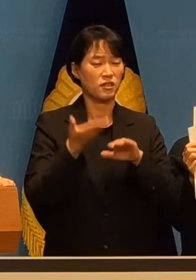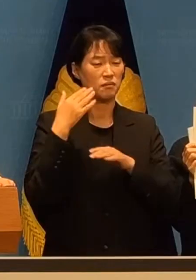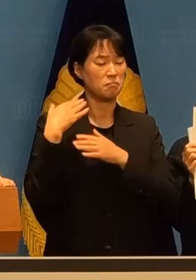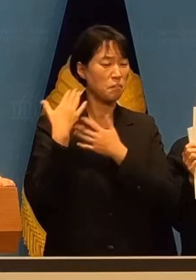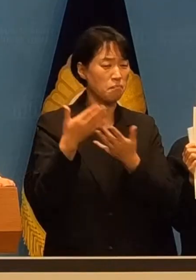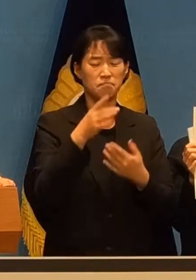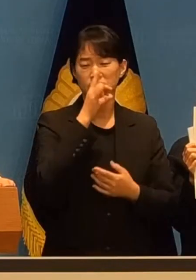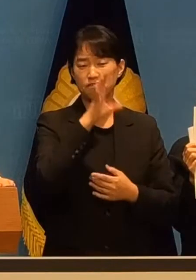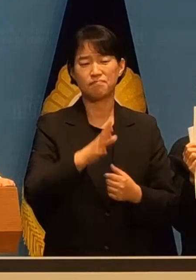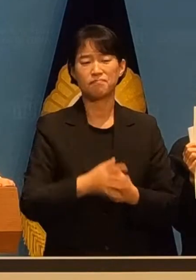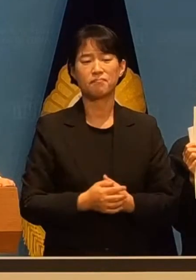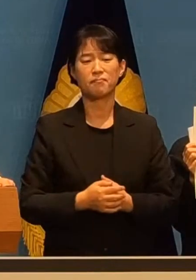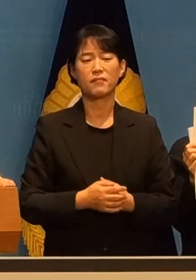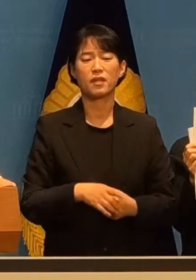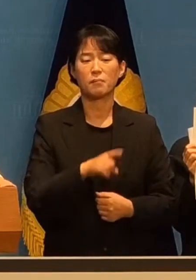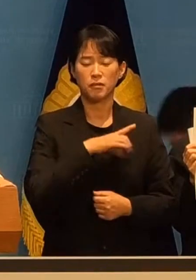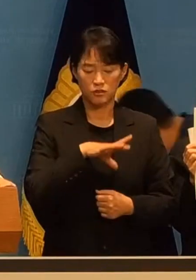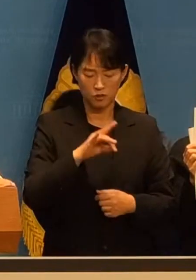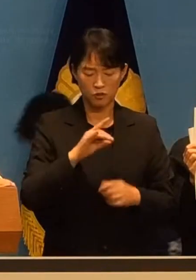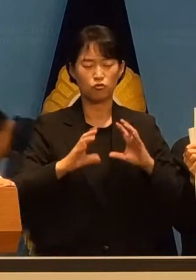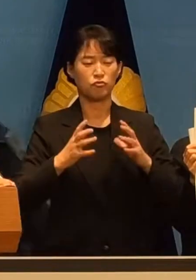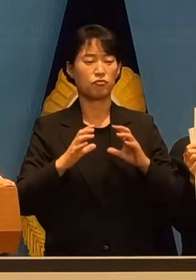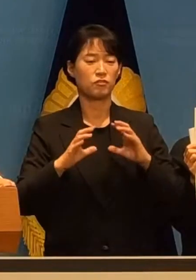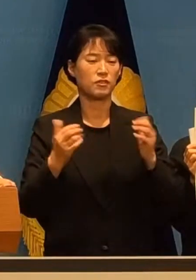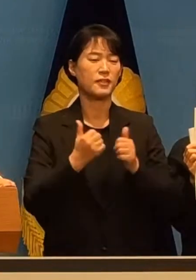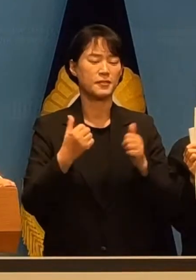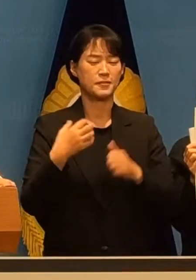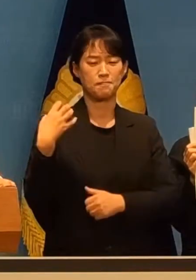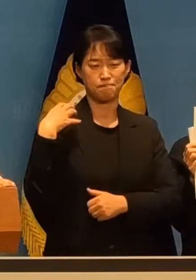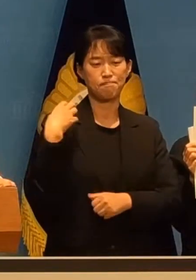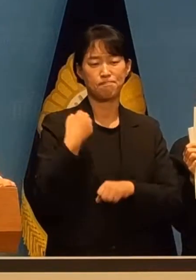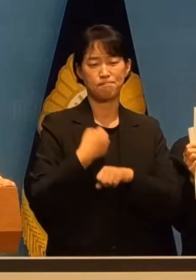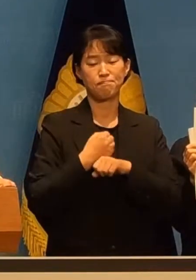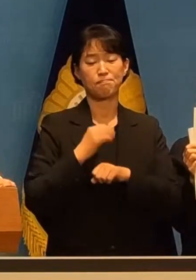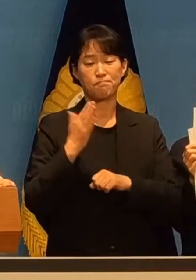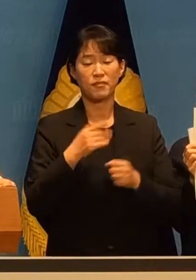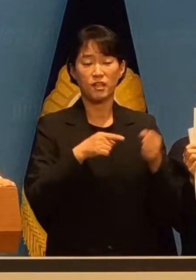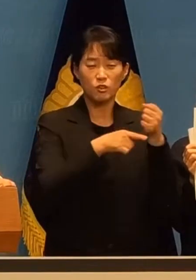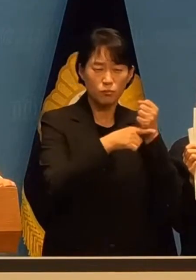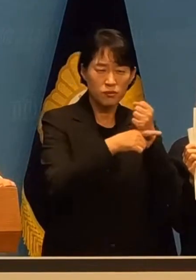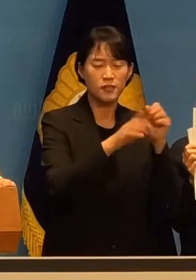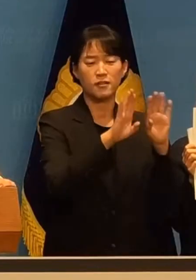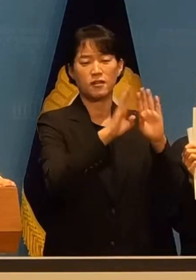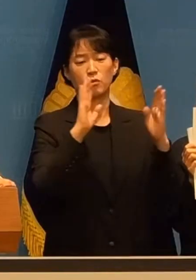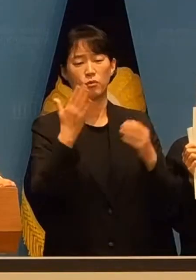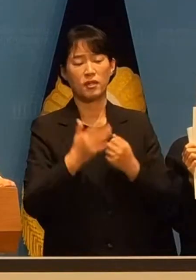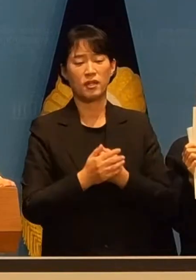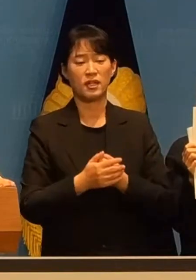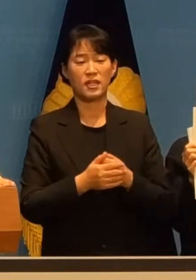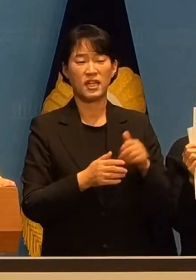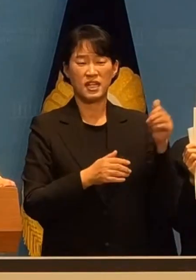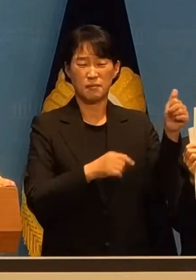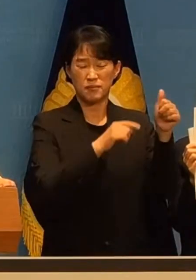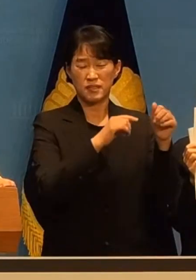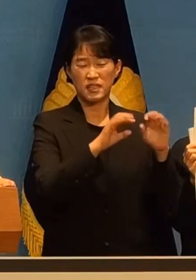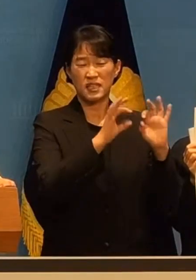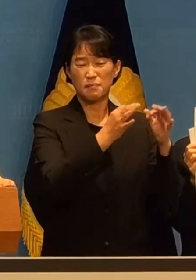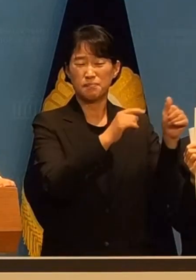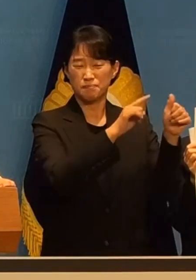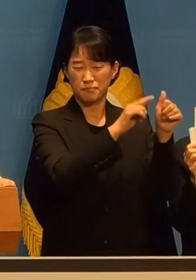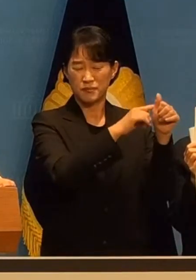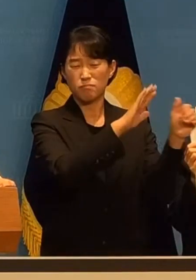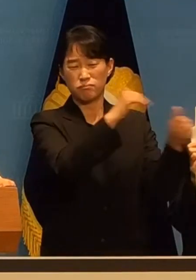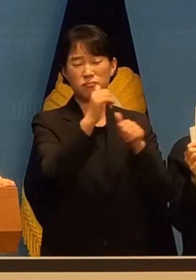먼저 국회가 책임지고 나서야 합니다. 청문회 열어야 합니다. 김범석 반드시 국회에 불러내야